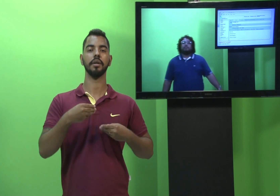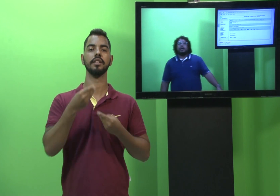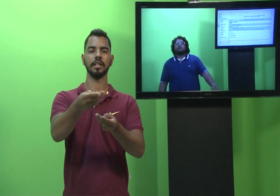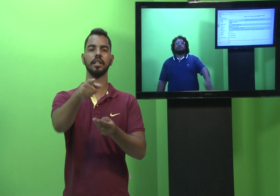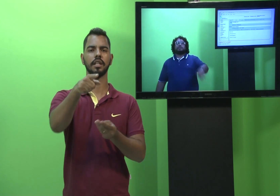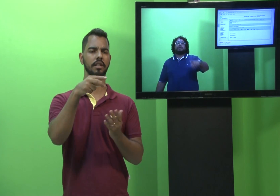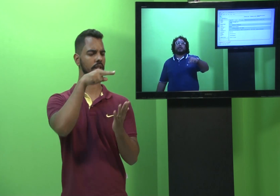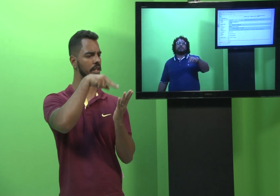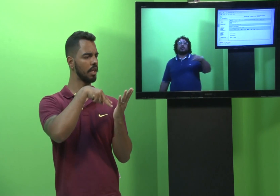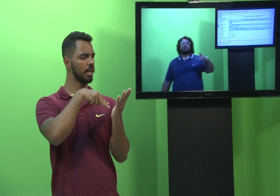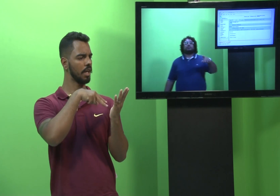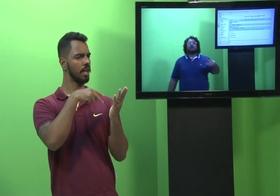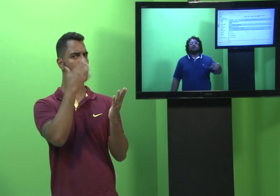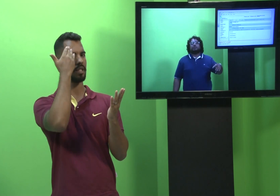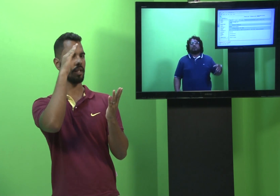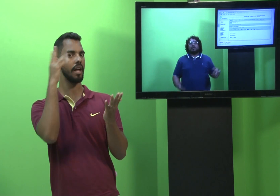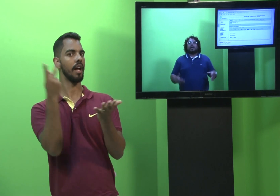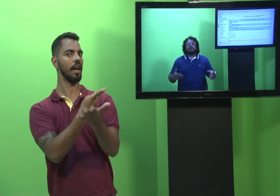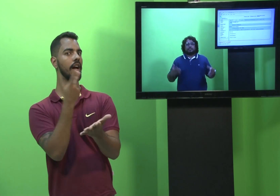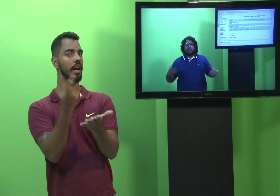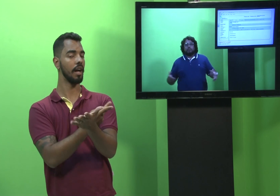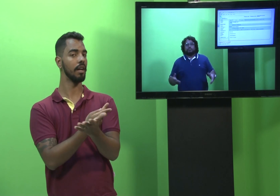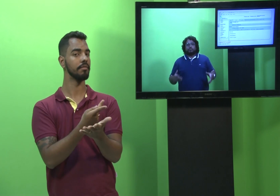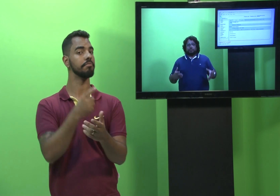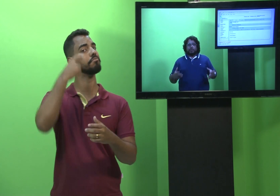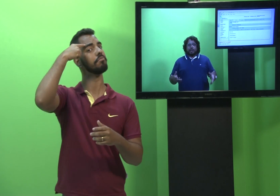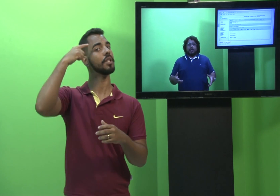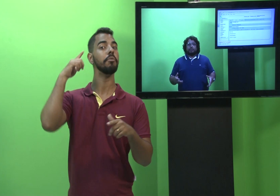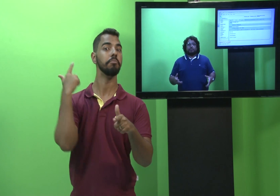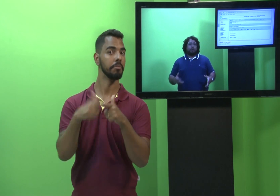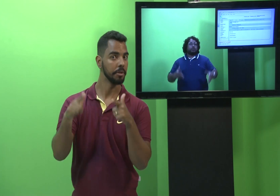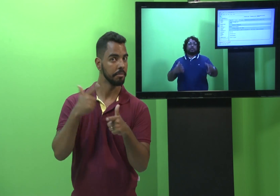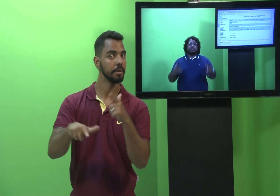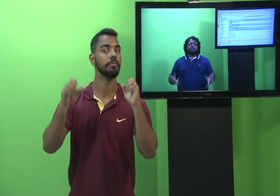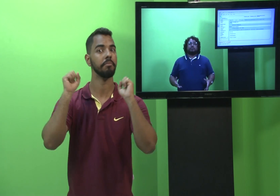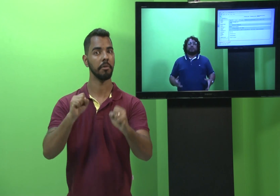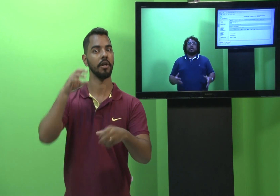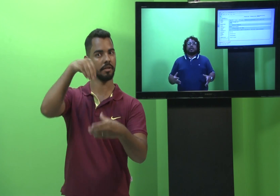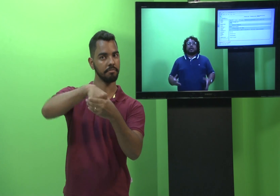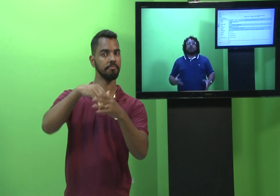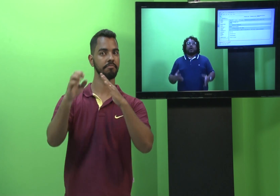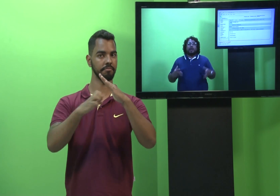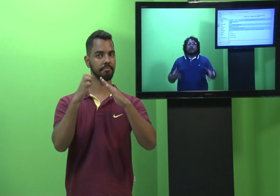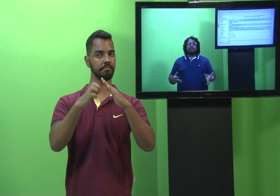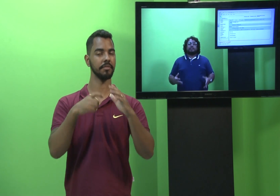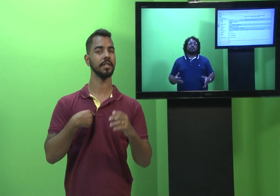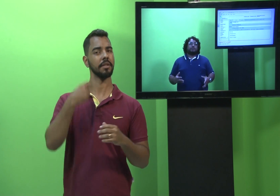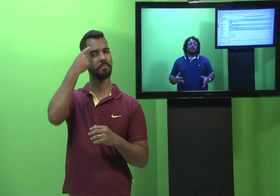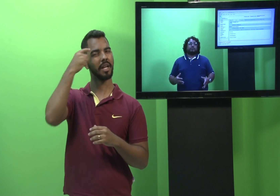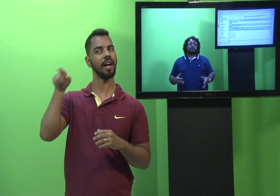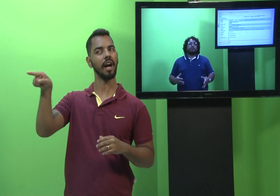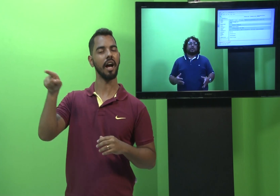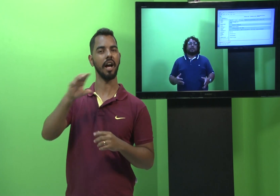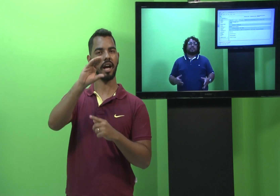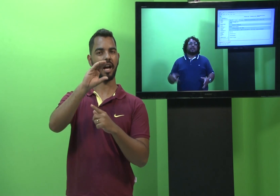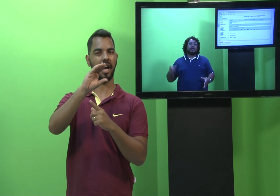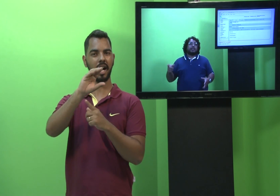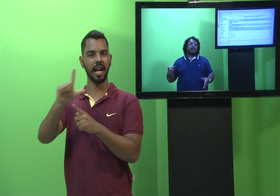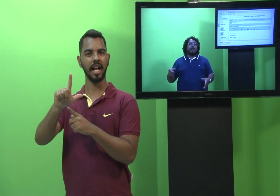que mesmo se tratando de uma ligação de um cliente importantíssimo, na correria das atividades cotidianas, a